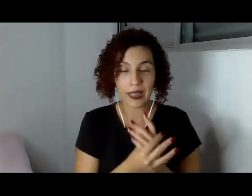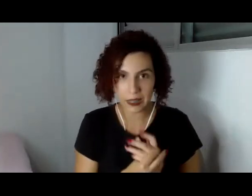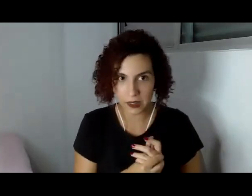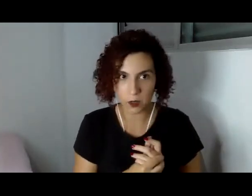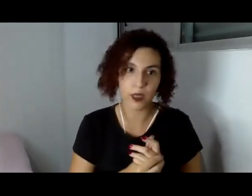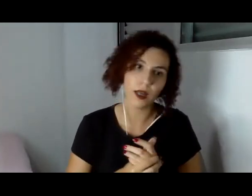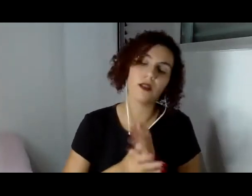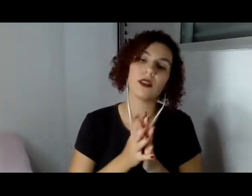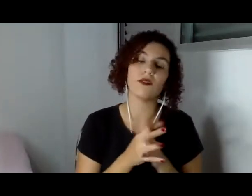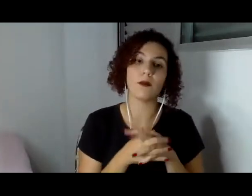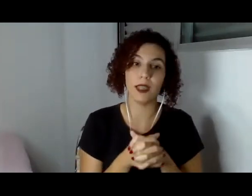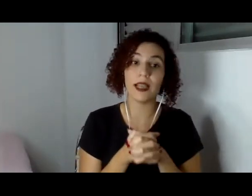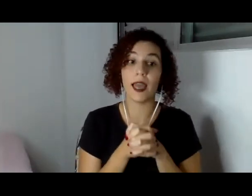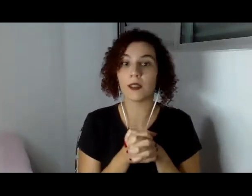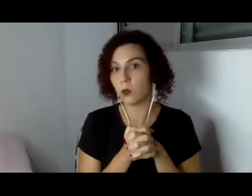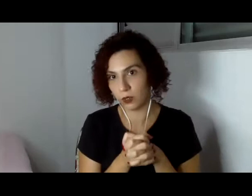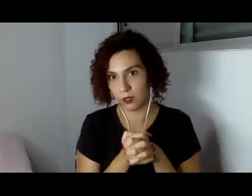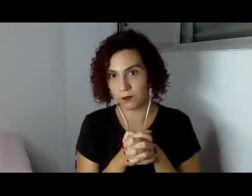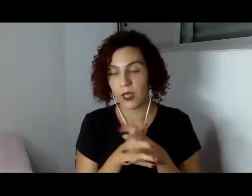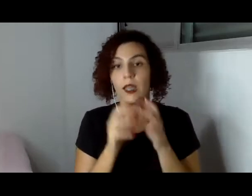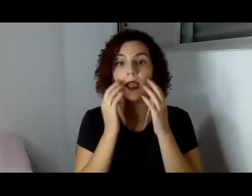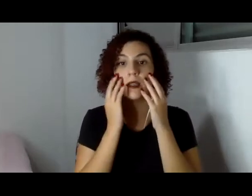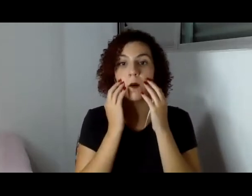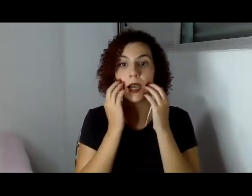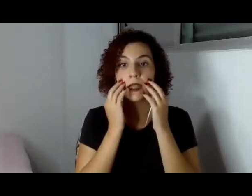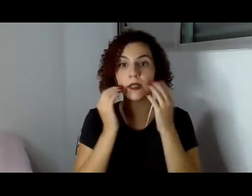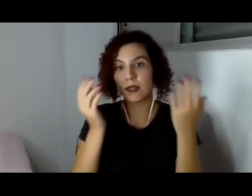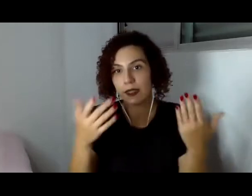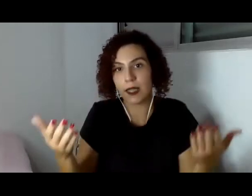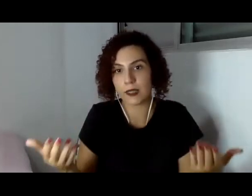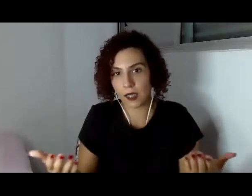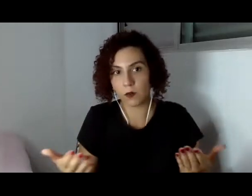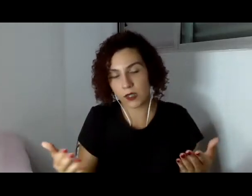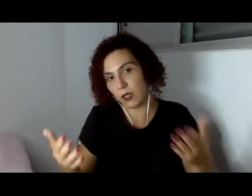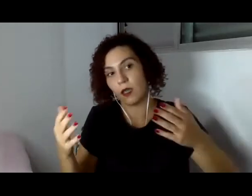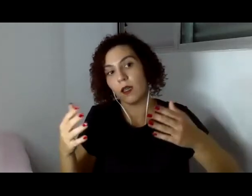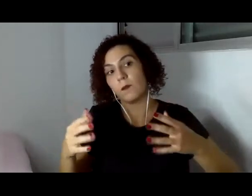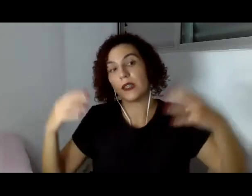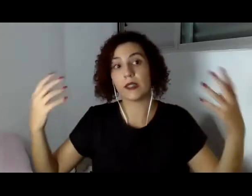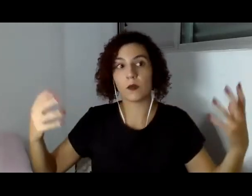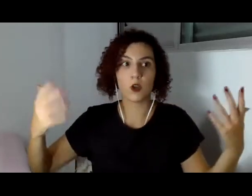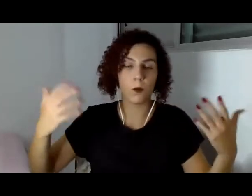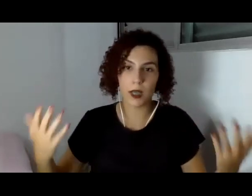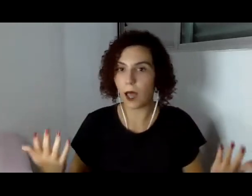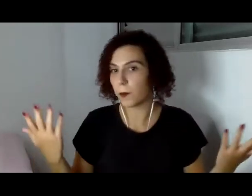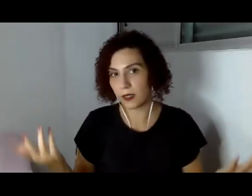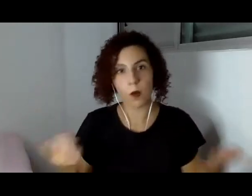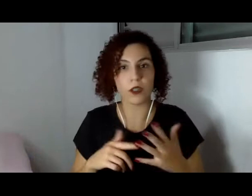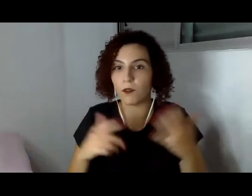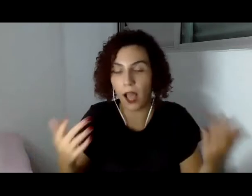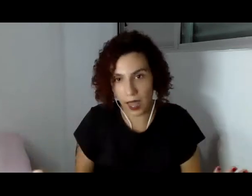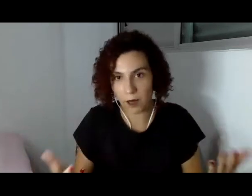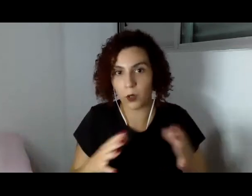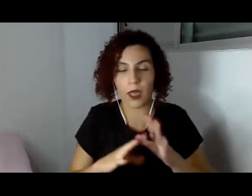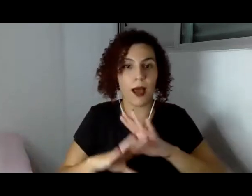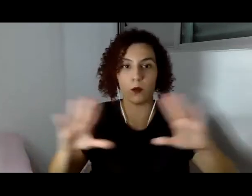a menina, se não me engano, da família é surda. Então, além dessa questão, assim, precisam se comunicar porque eles não